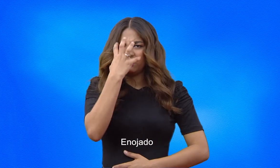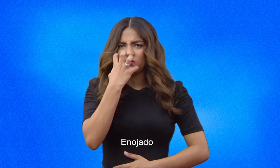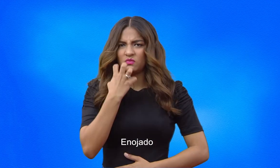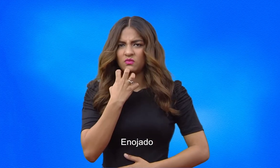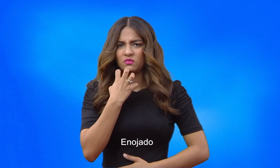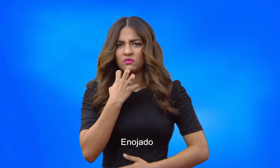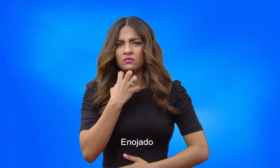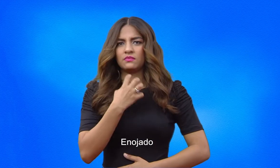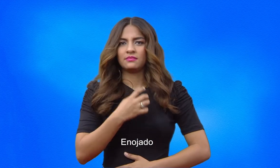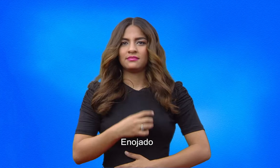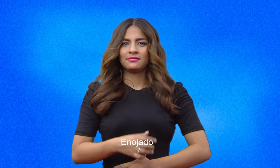Enojado.